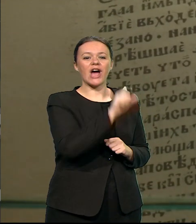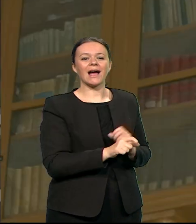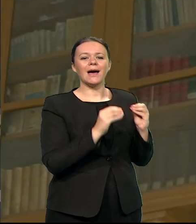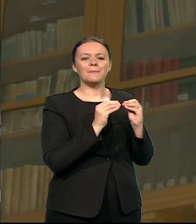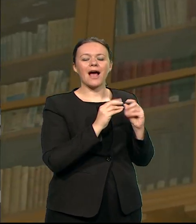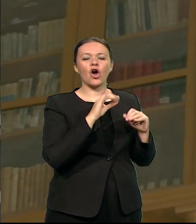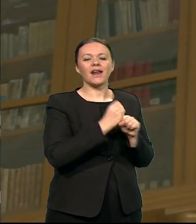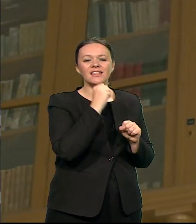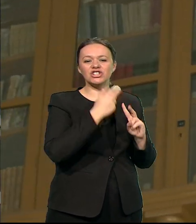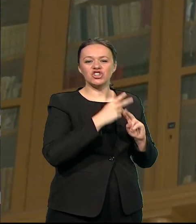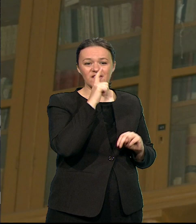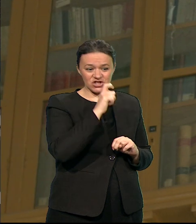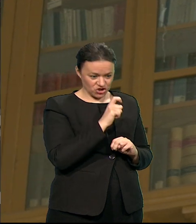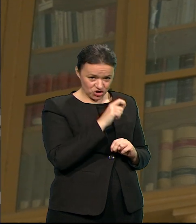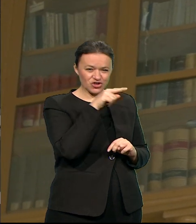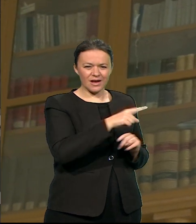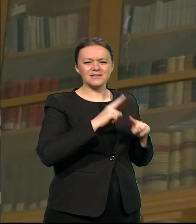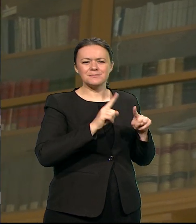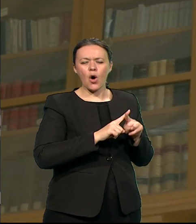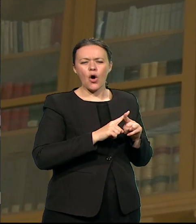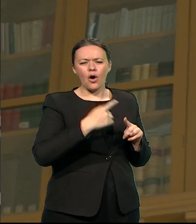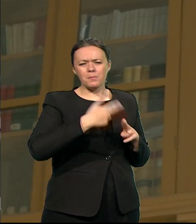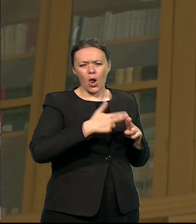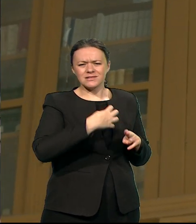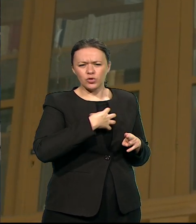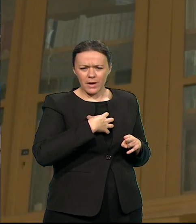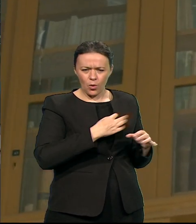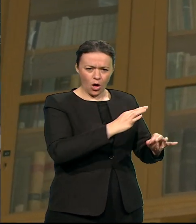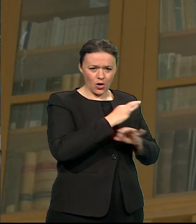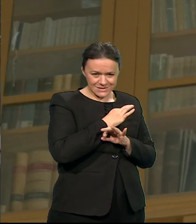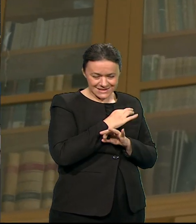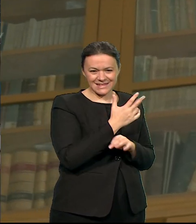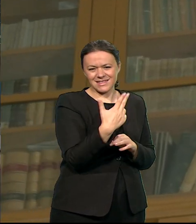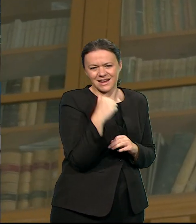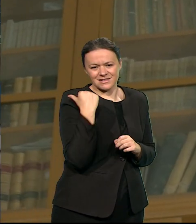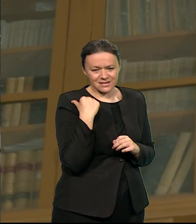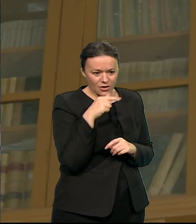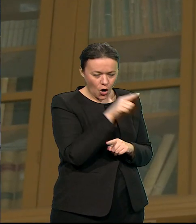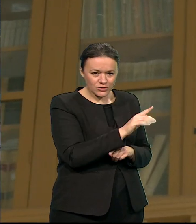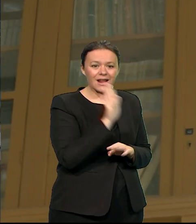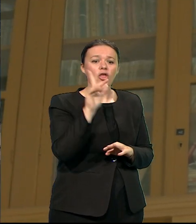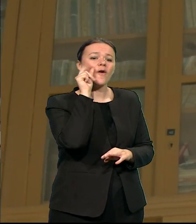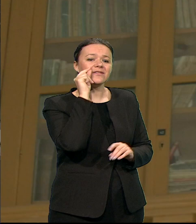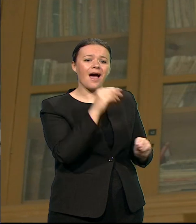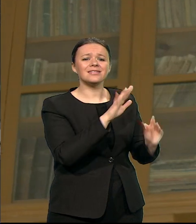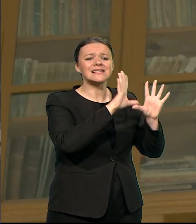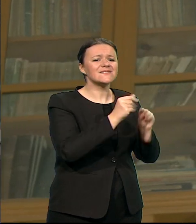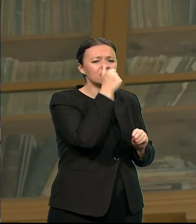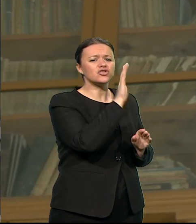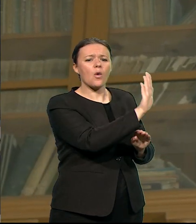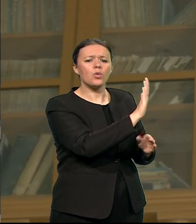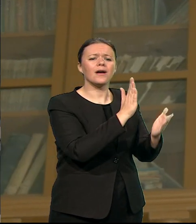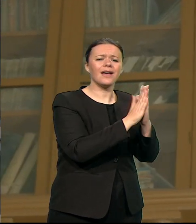Radičevića, nakon njegove smrti od tuberkuloze u njegovoj 30. godini života, ostavio je gimnaziji celu njihovu